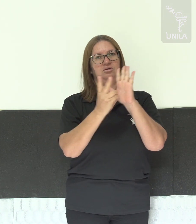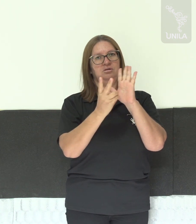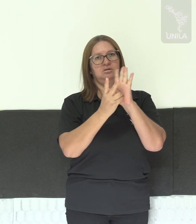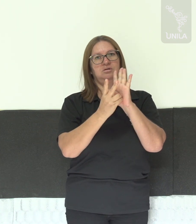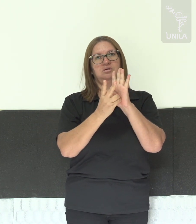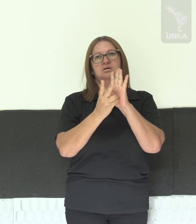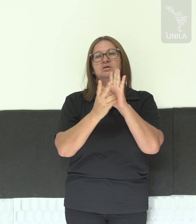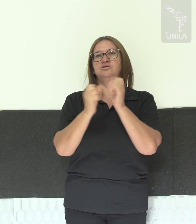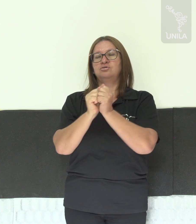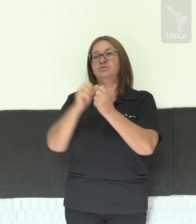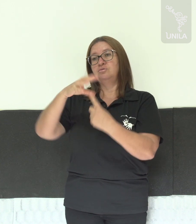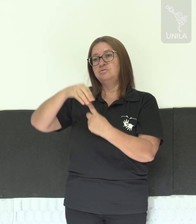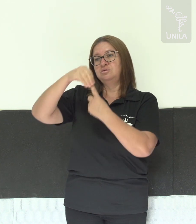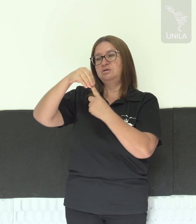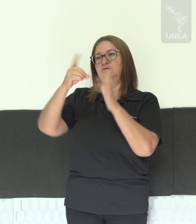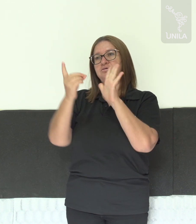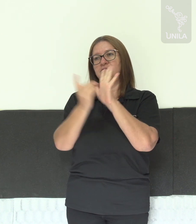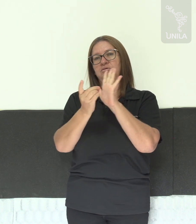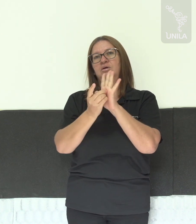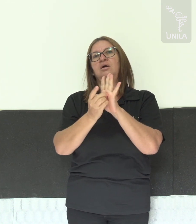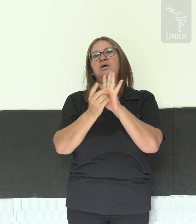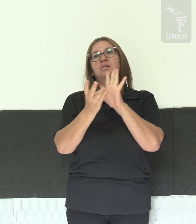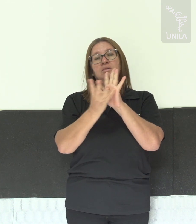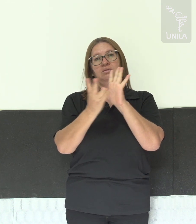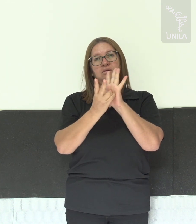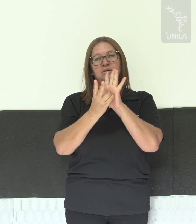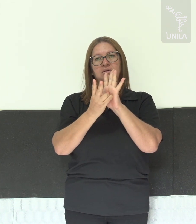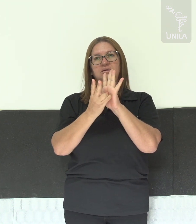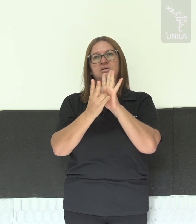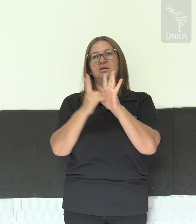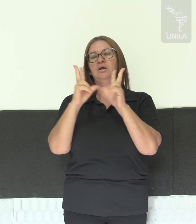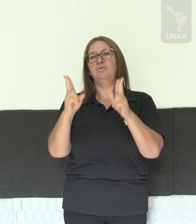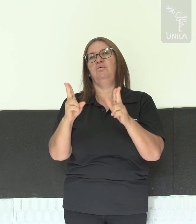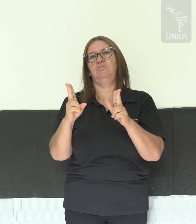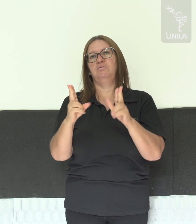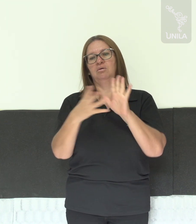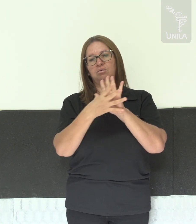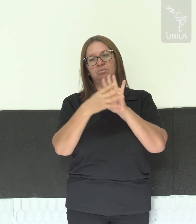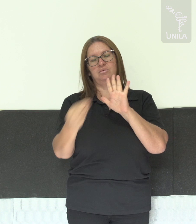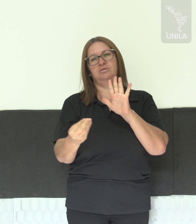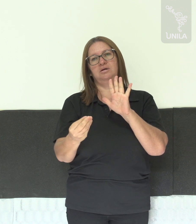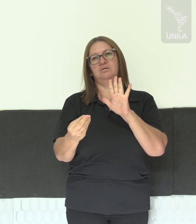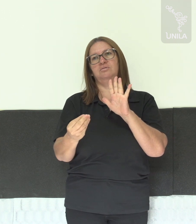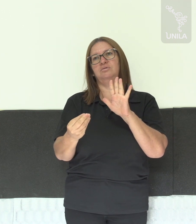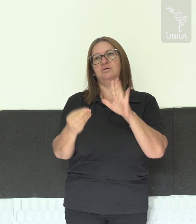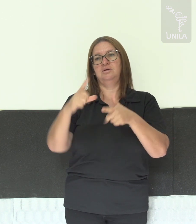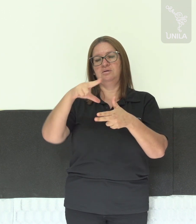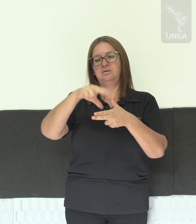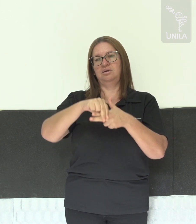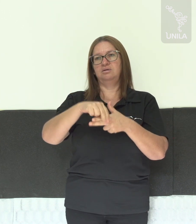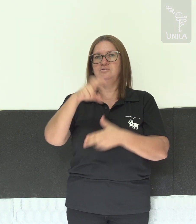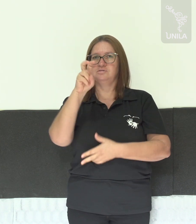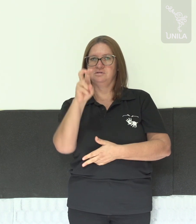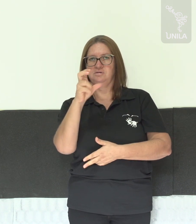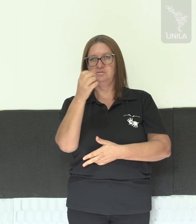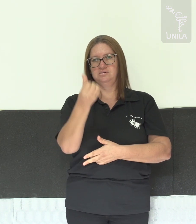pelas lideranças indígenas, conforme modelos disponíveis no anexo 5 e 6 do